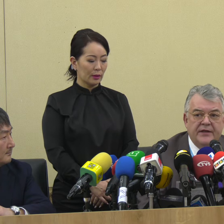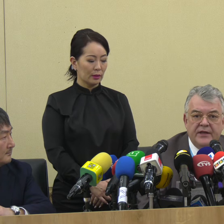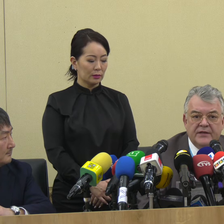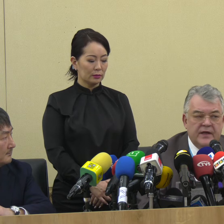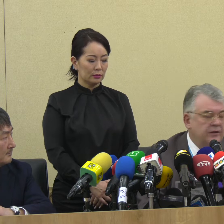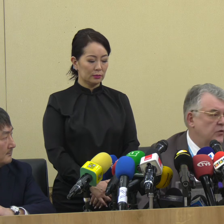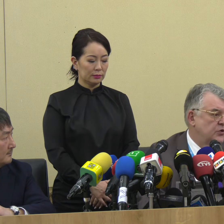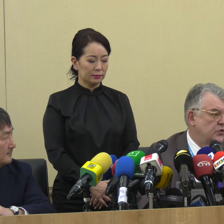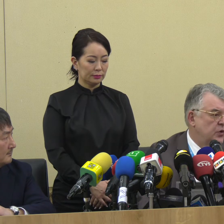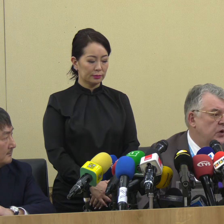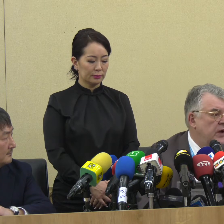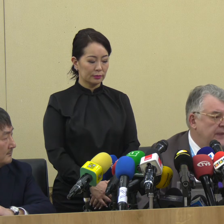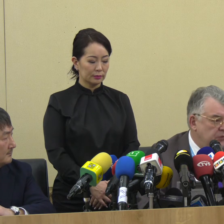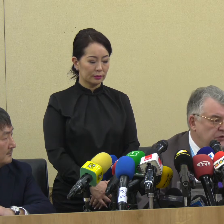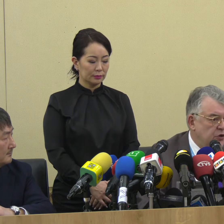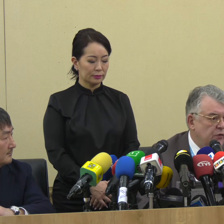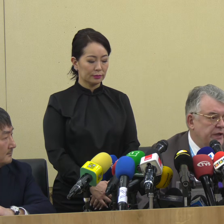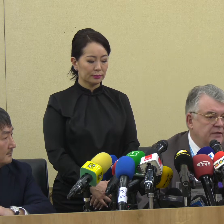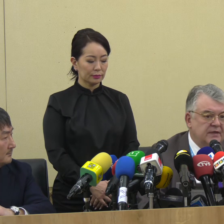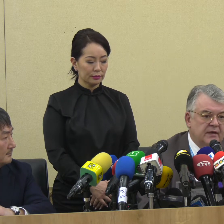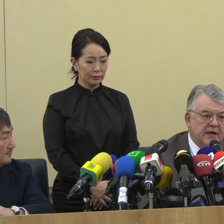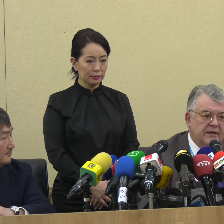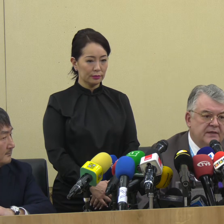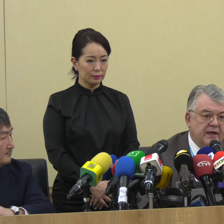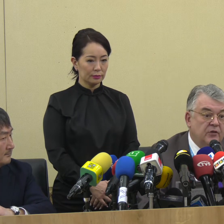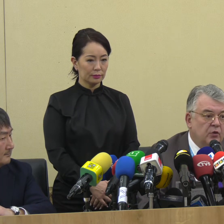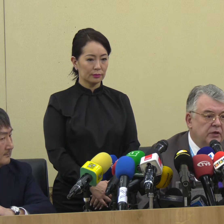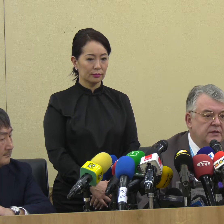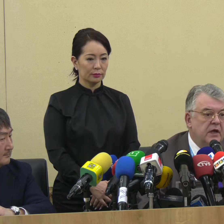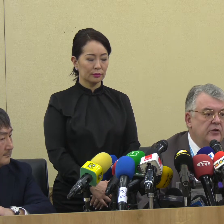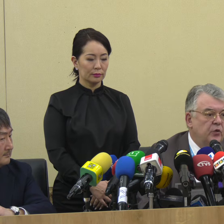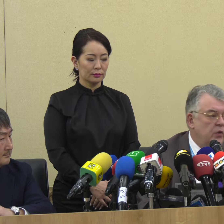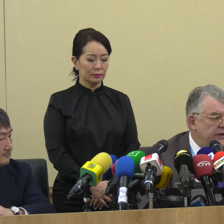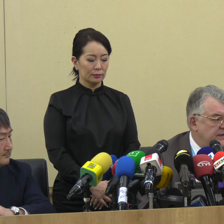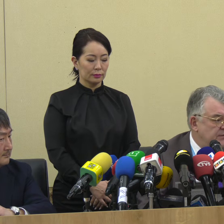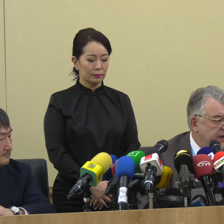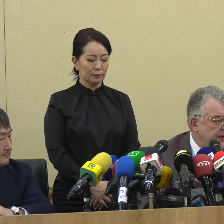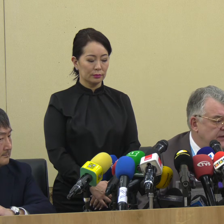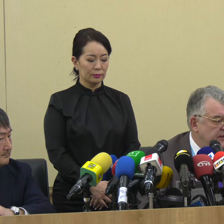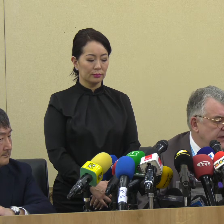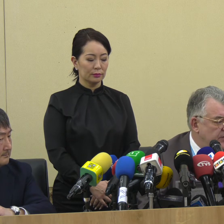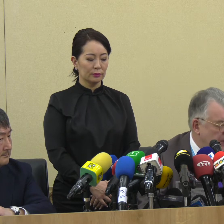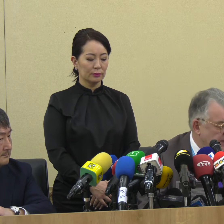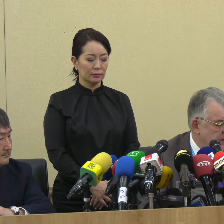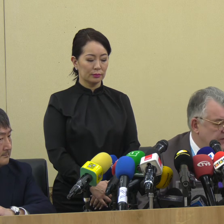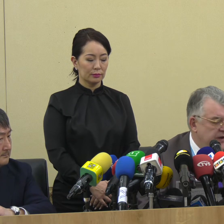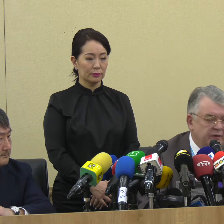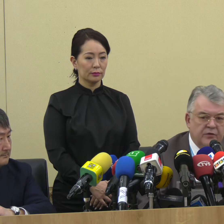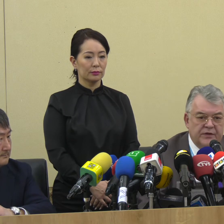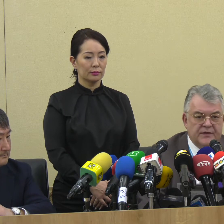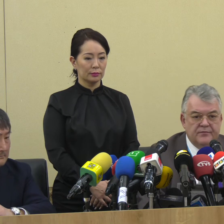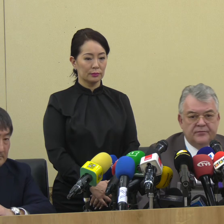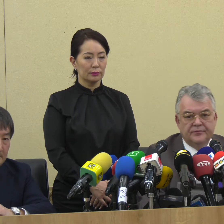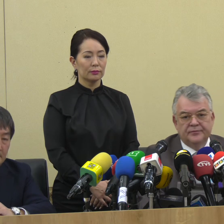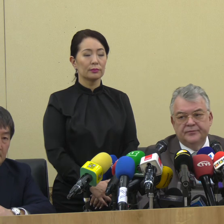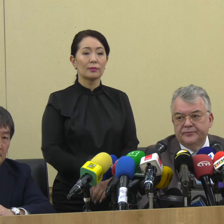their needs and also to WHO working with countries and donors to estimate the funds required for